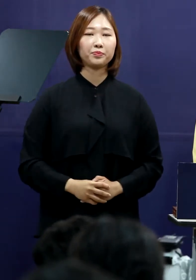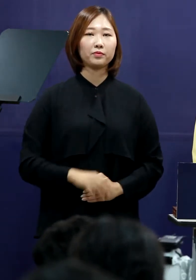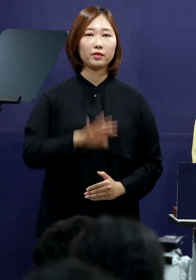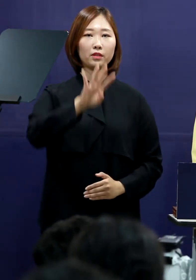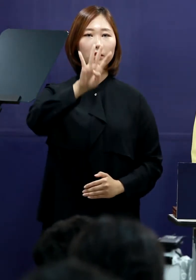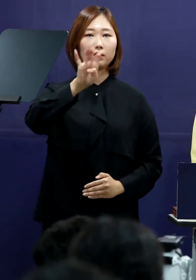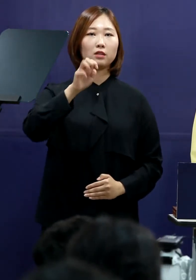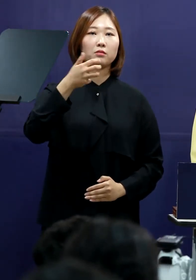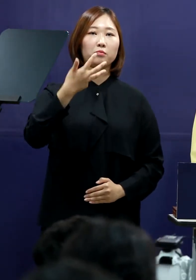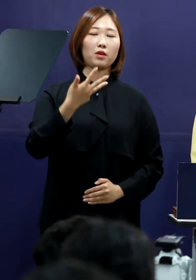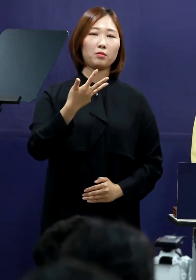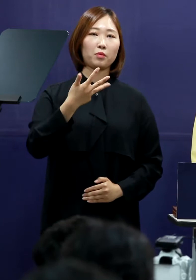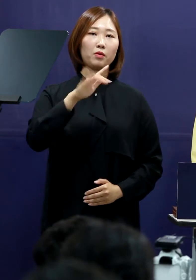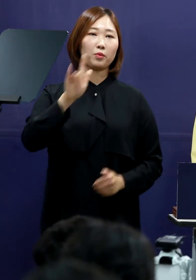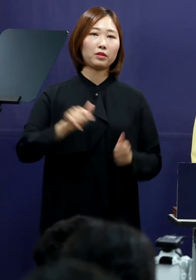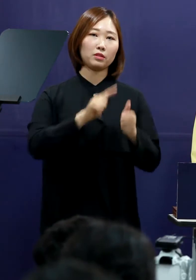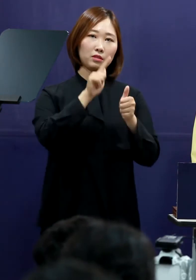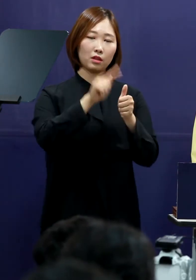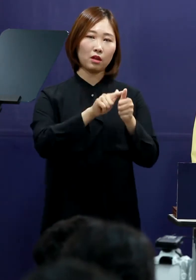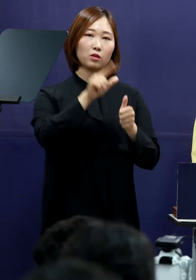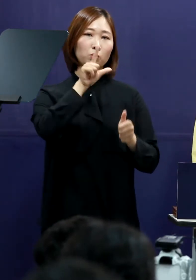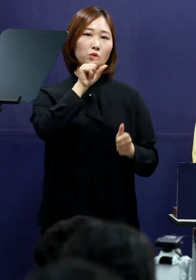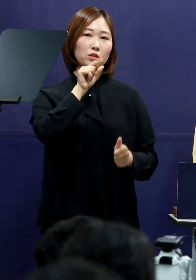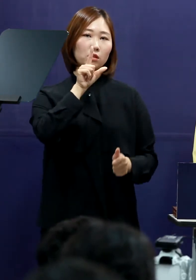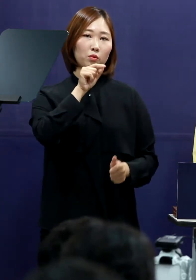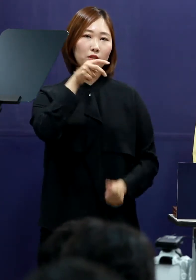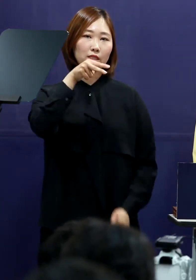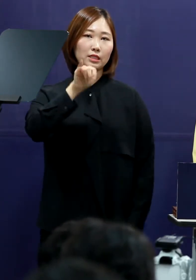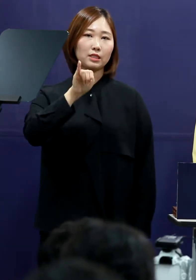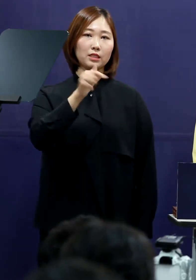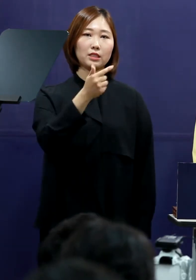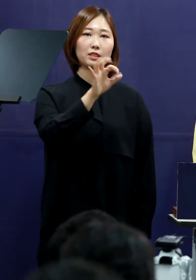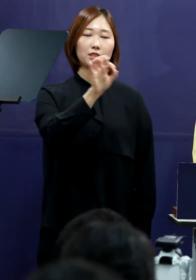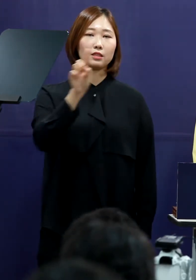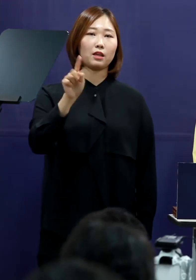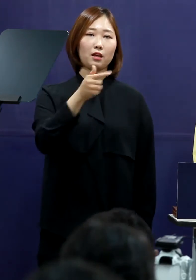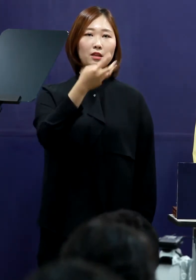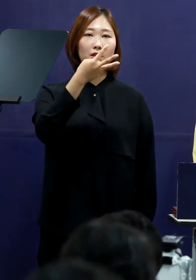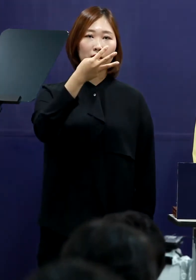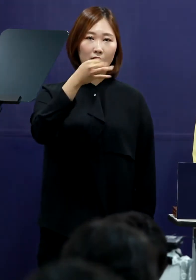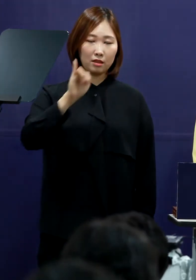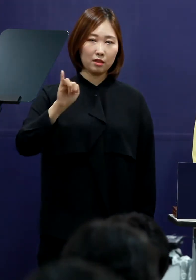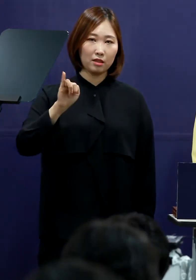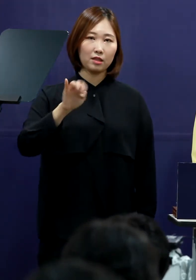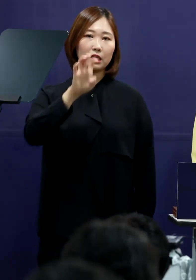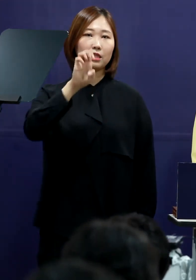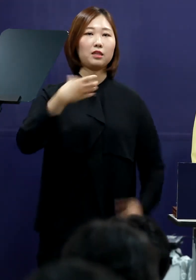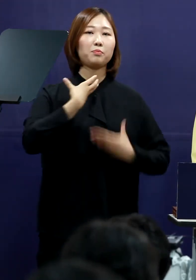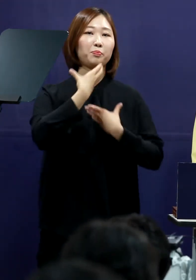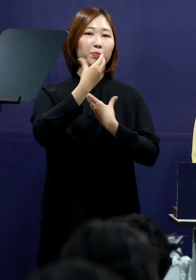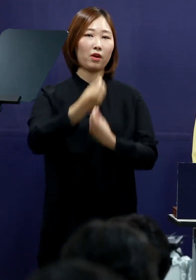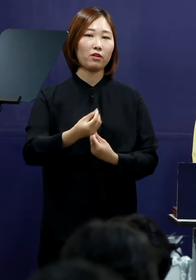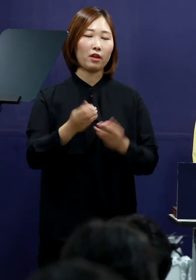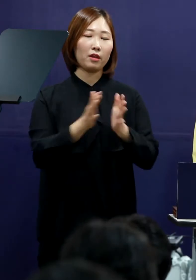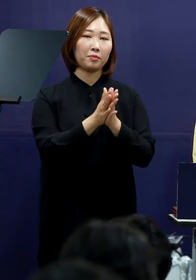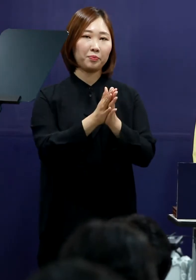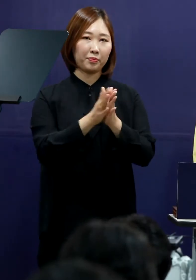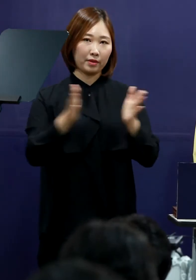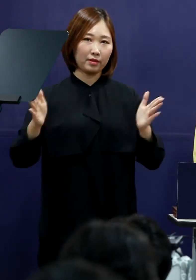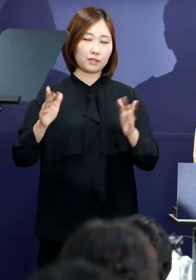48번 확진자는 조천읍 신안리 이편한 세상 아파트에 거주하는 40대